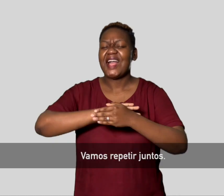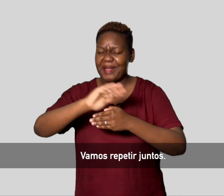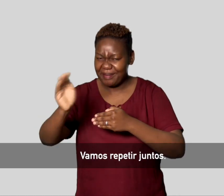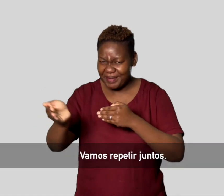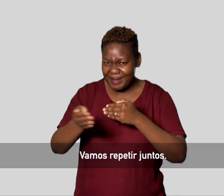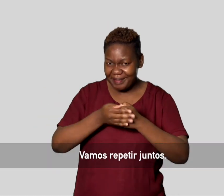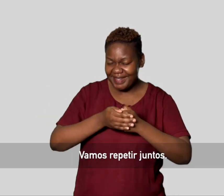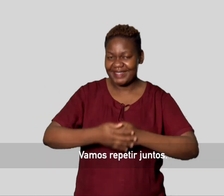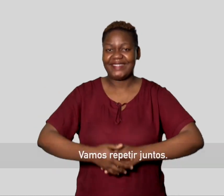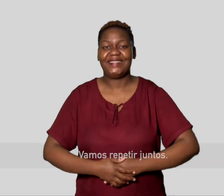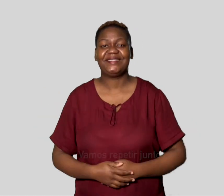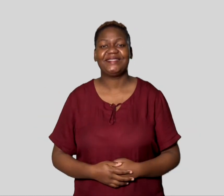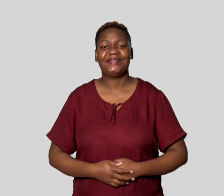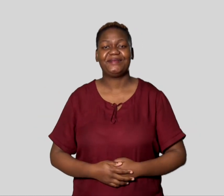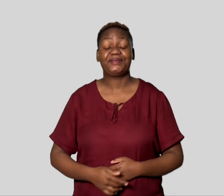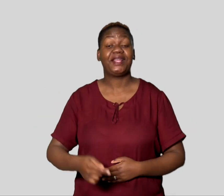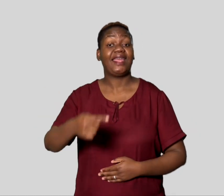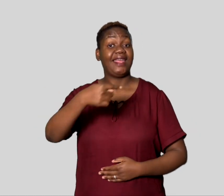Vamos repetir juntos?